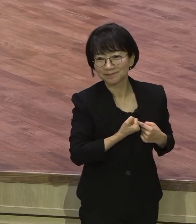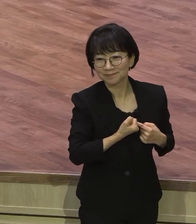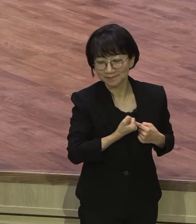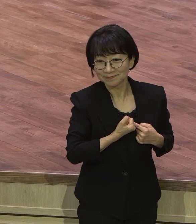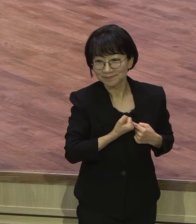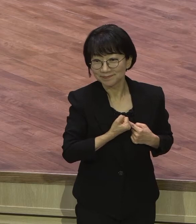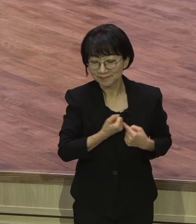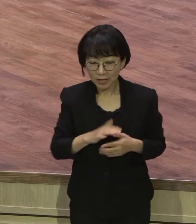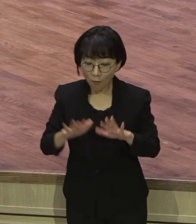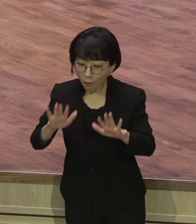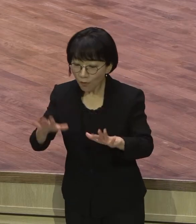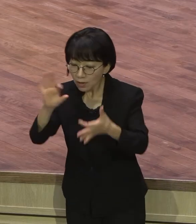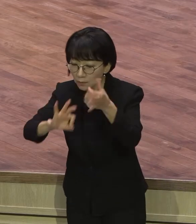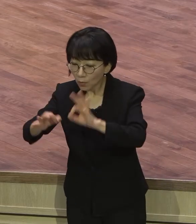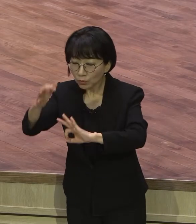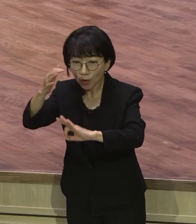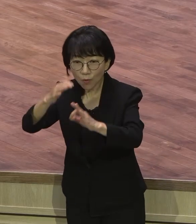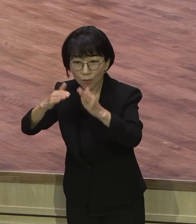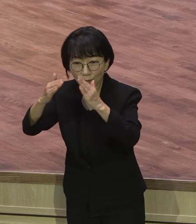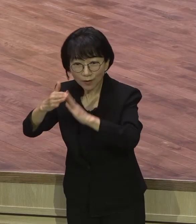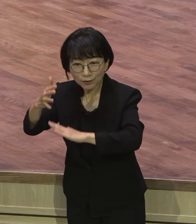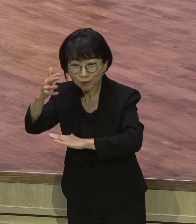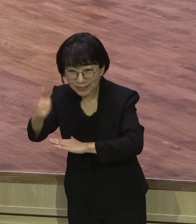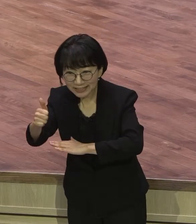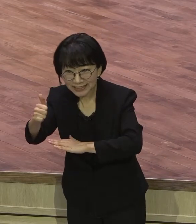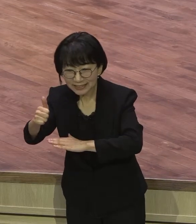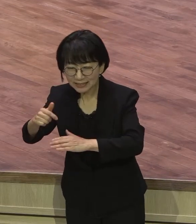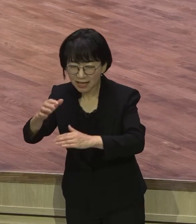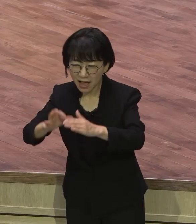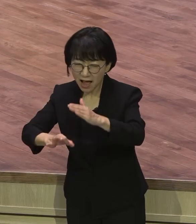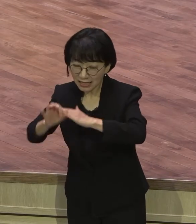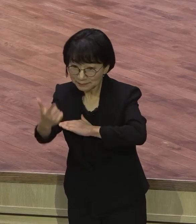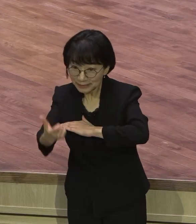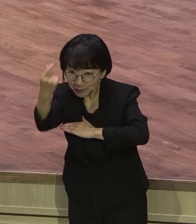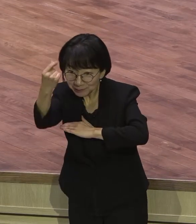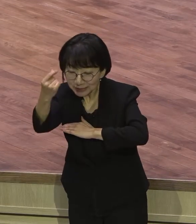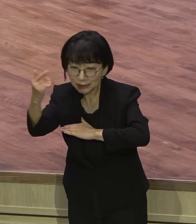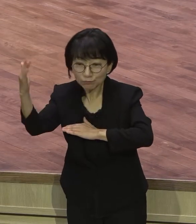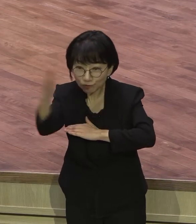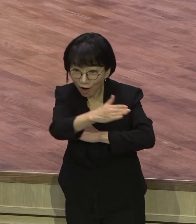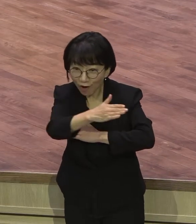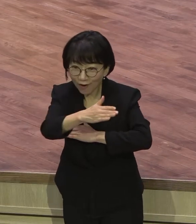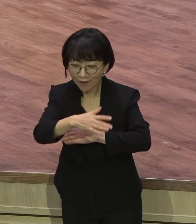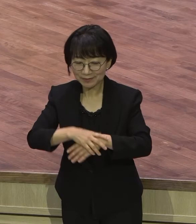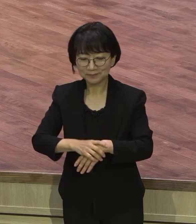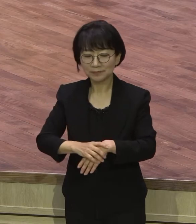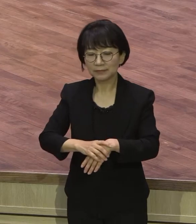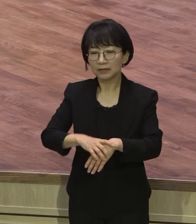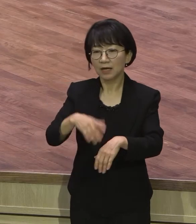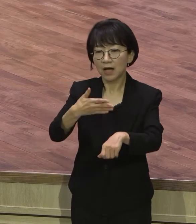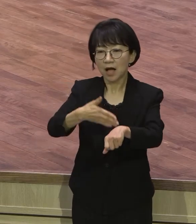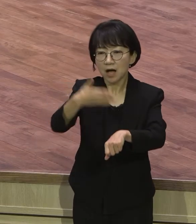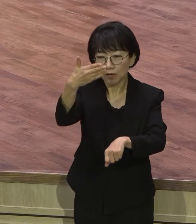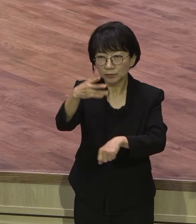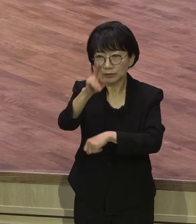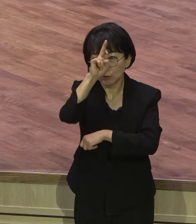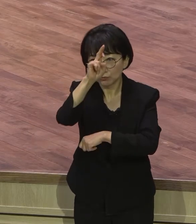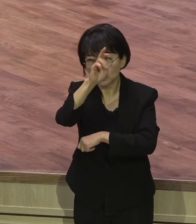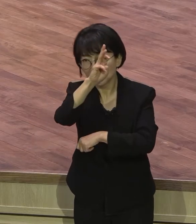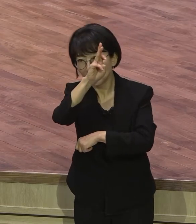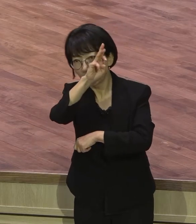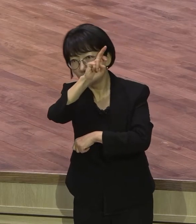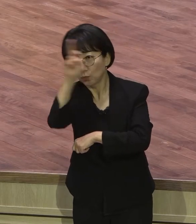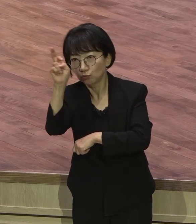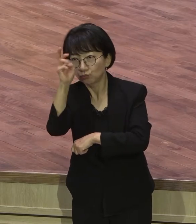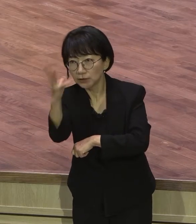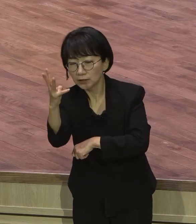본문에 보면 포도원 주인의 해가 지기까지 이른 아침에 9시에 뭐 12시, 12시에 3시에